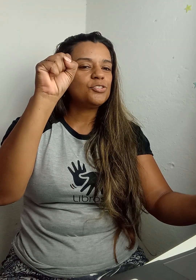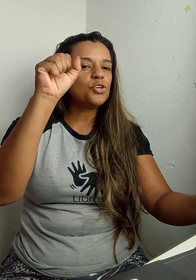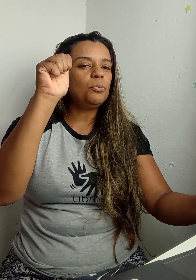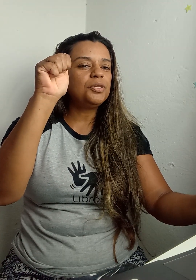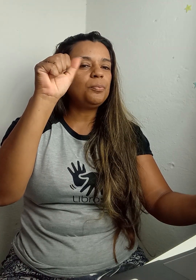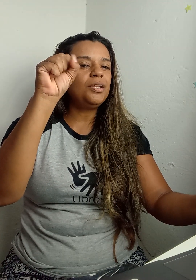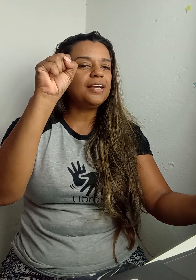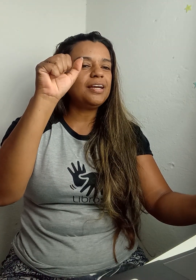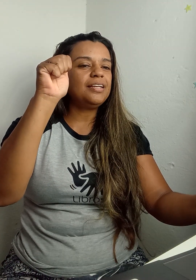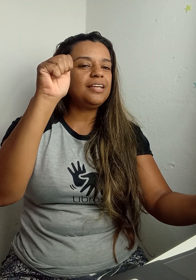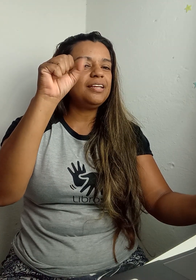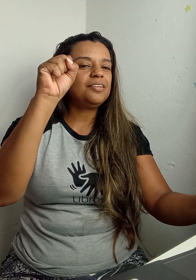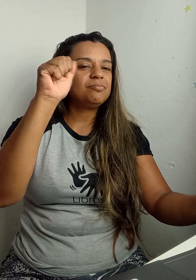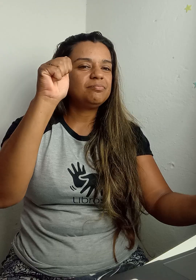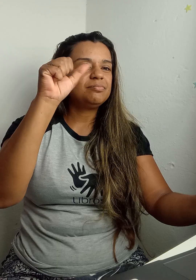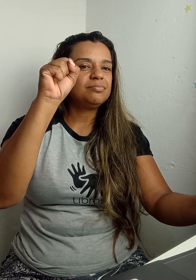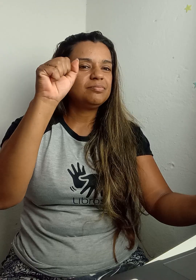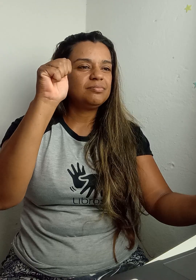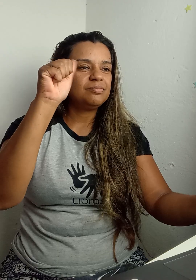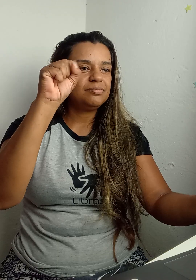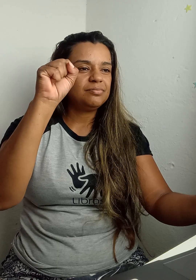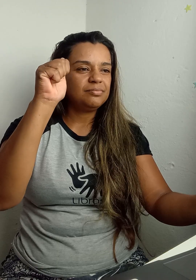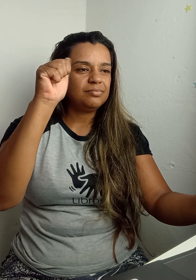Só muda o polegar, né?